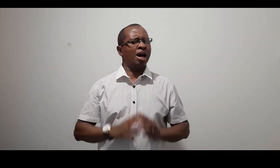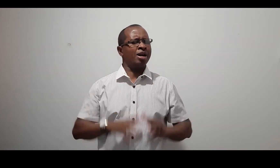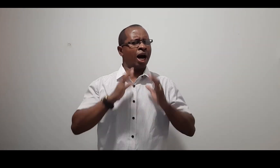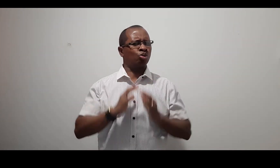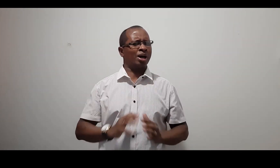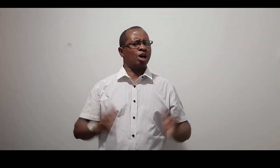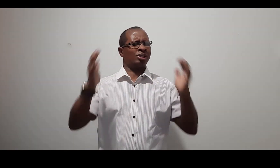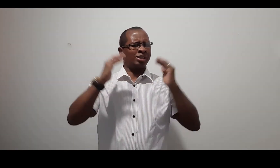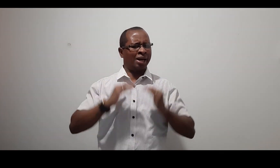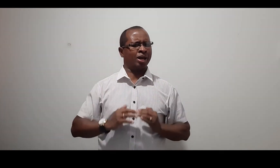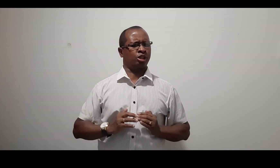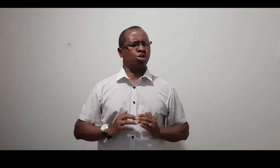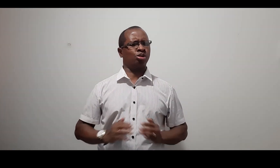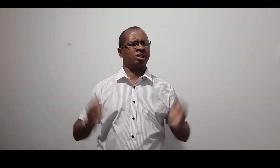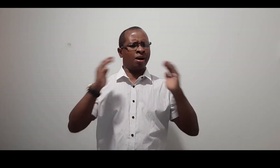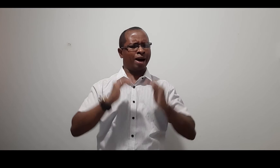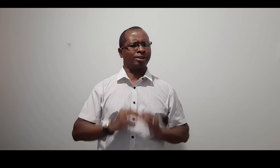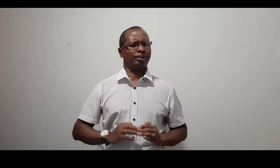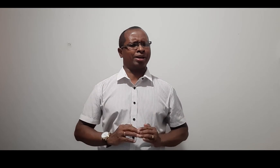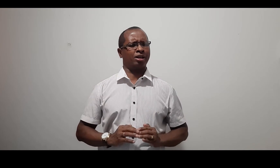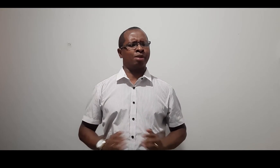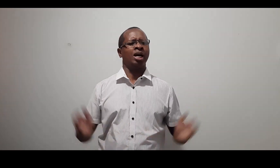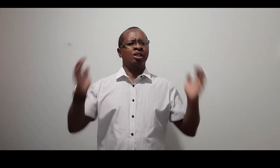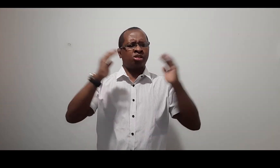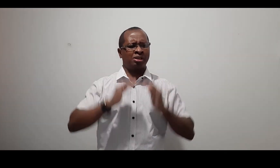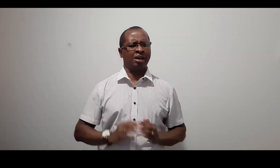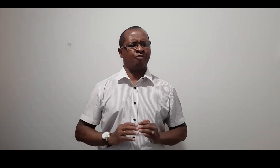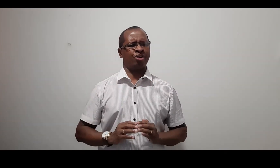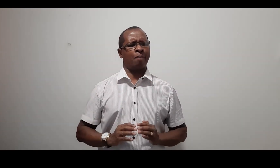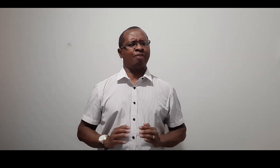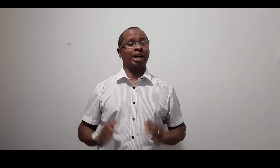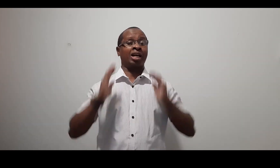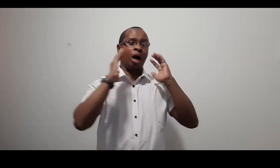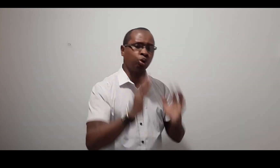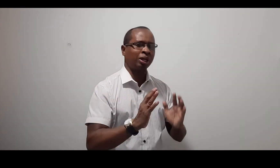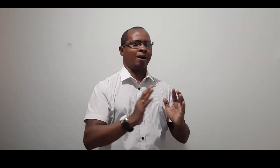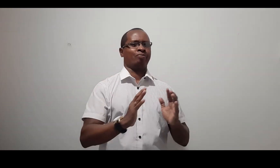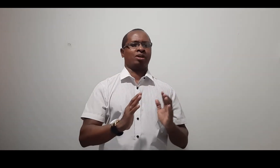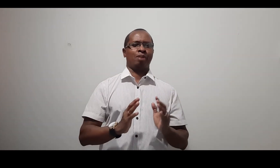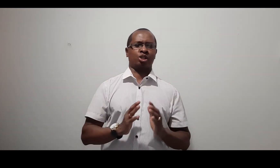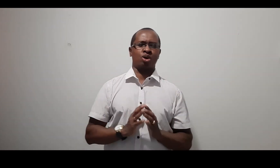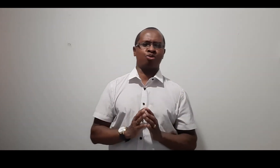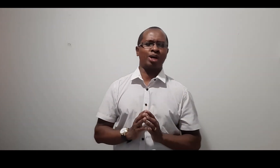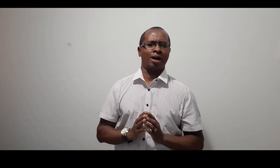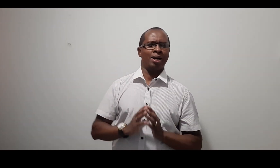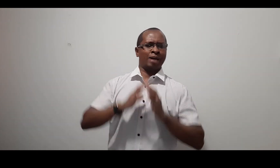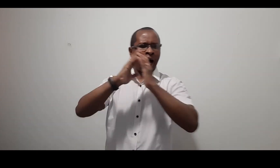ny ahatonga anao tsy anana Jesosy, tsy hamaky ny tenin'Andriamanitra, tsy hiaina amin'ny fiainam-bavaka ary hanota mba azahoana vola na